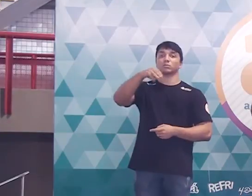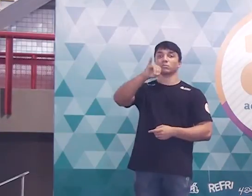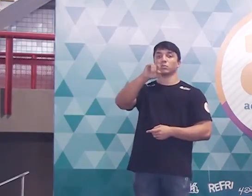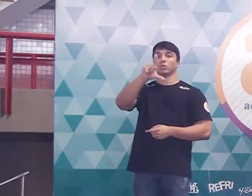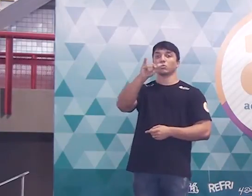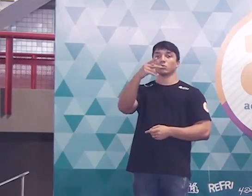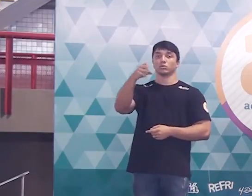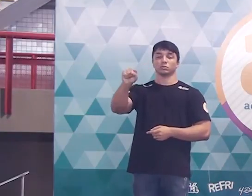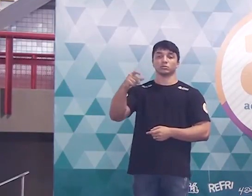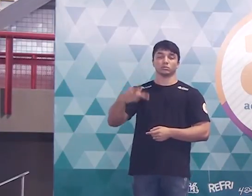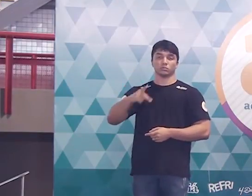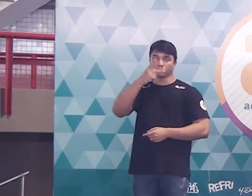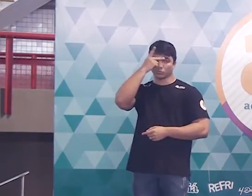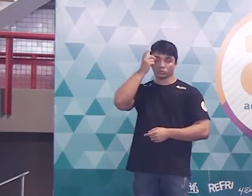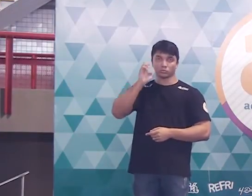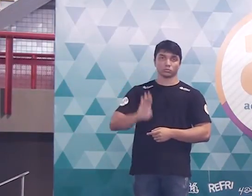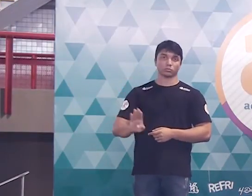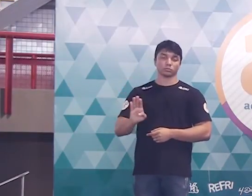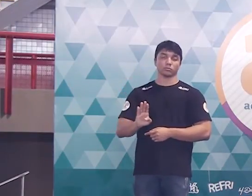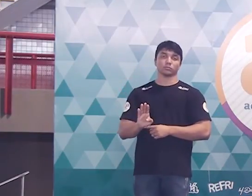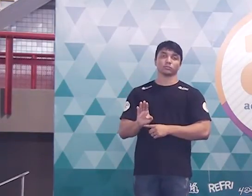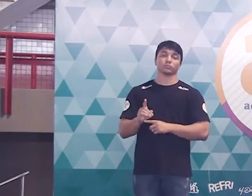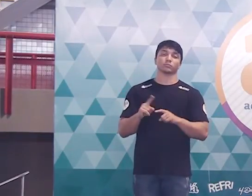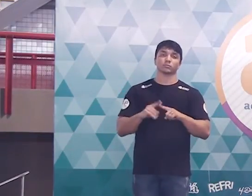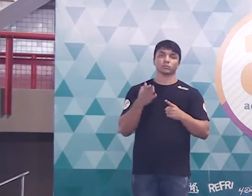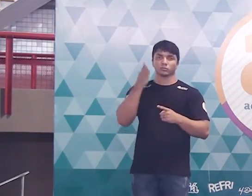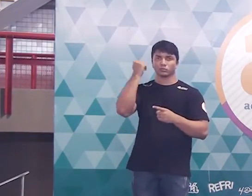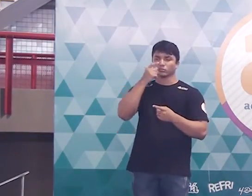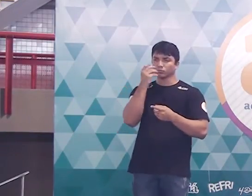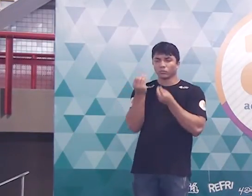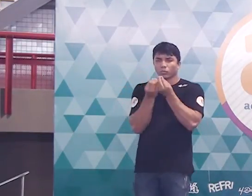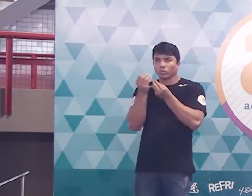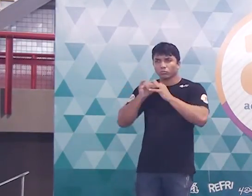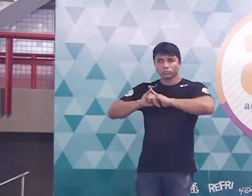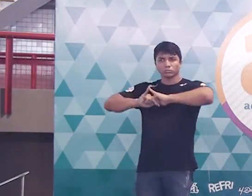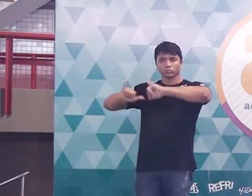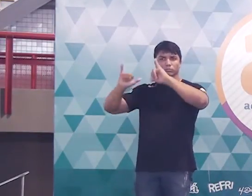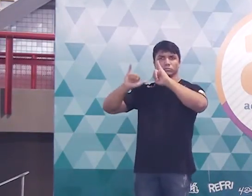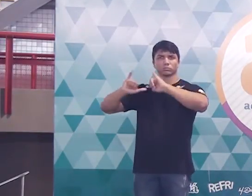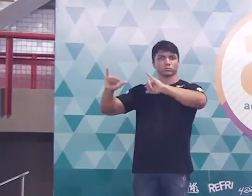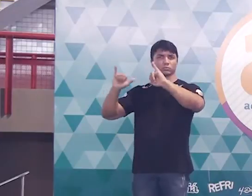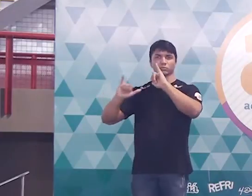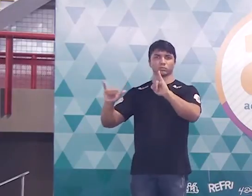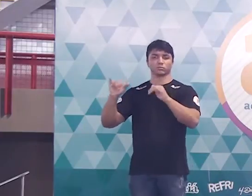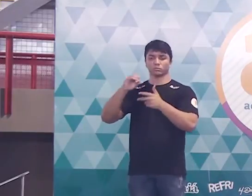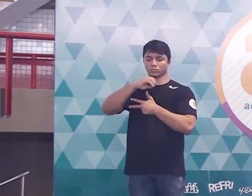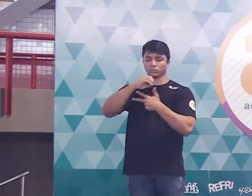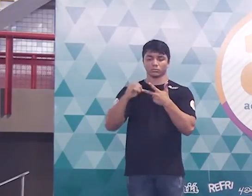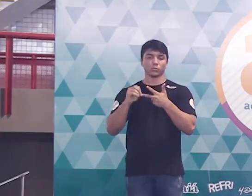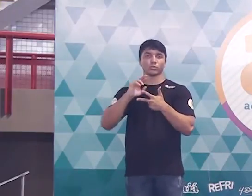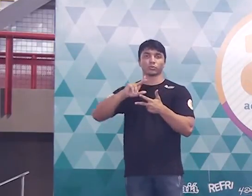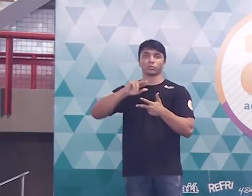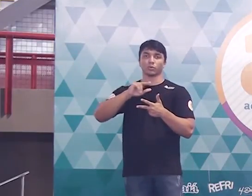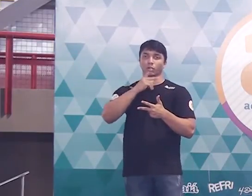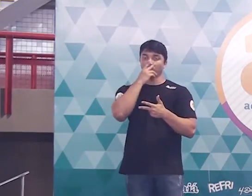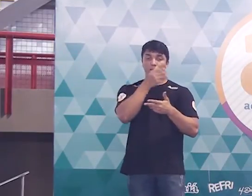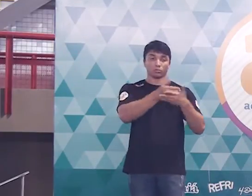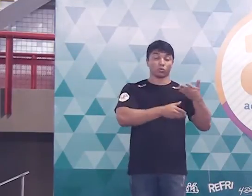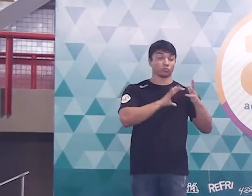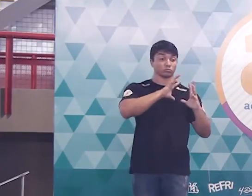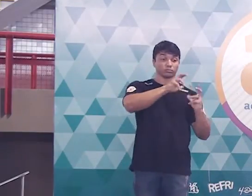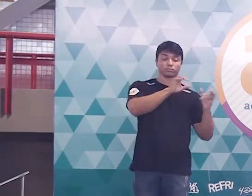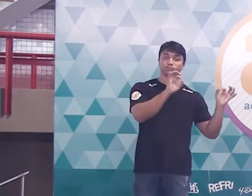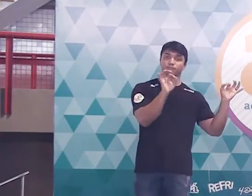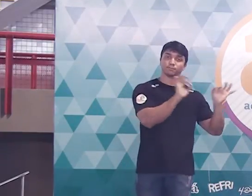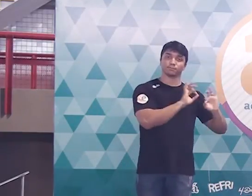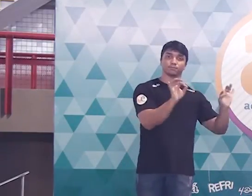milhões de brasileiros. Você tem noção do alcance que o Enem tem? Não existe nenhuma prova no